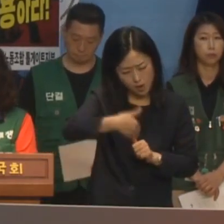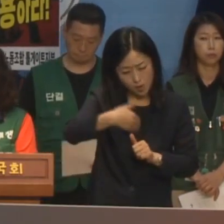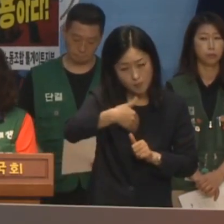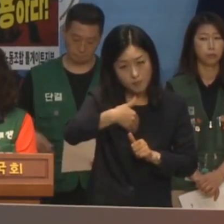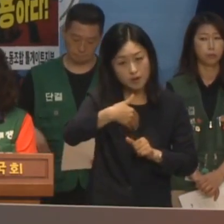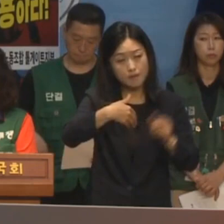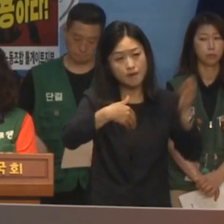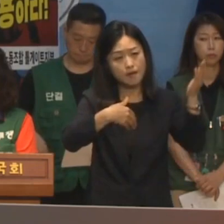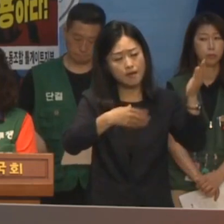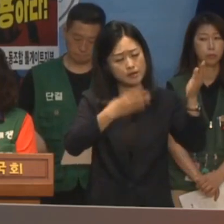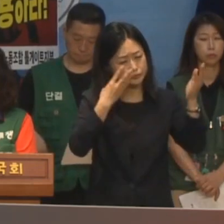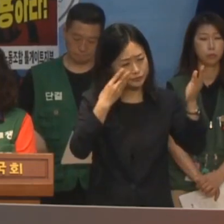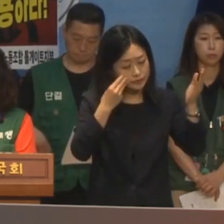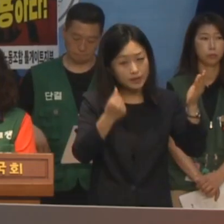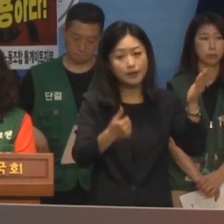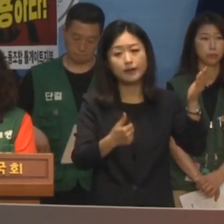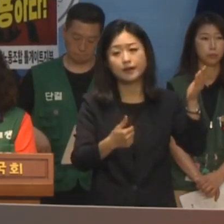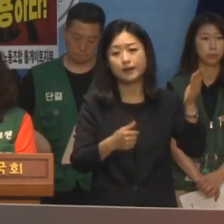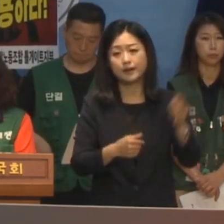자연스럽게 이루어졌다는 것입니다.